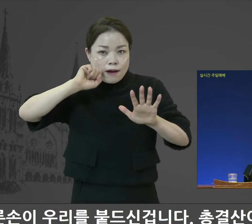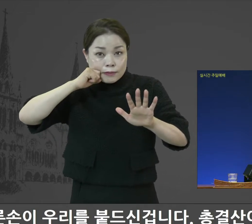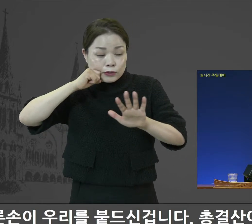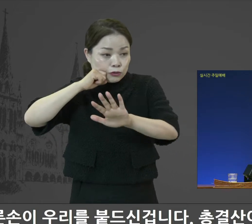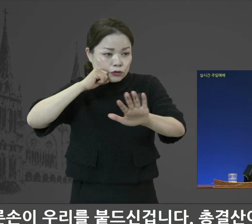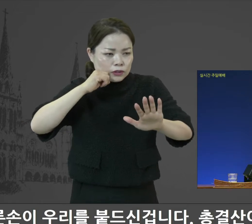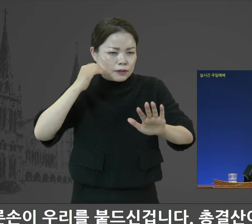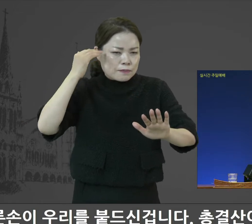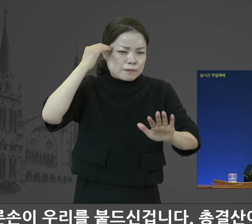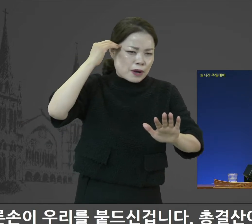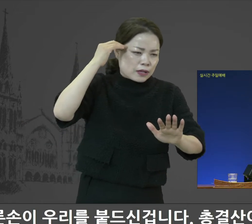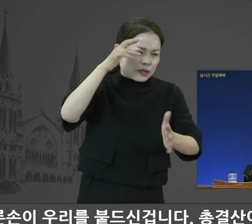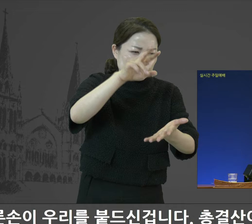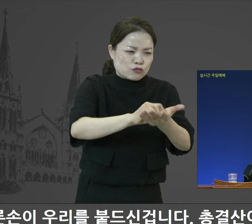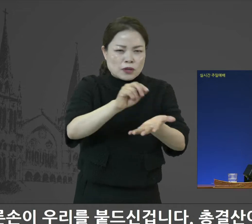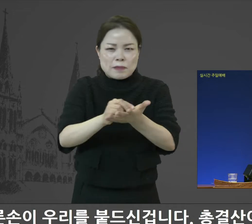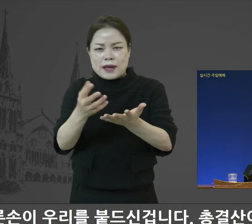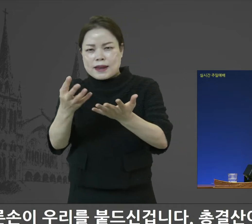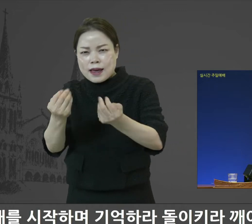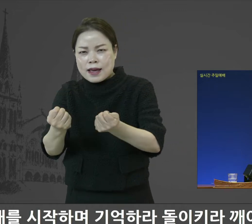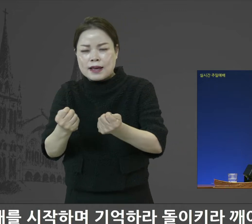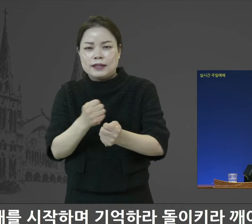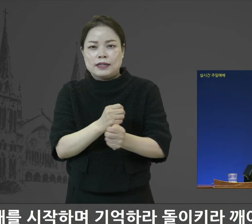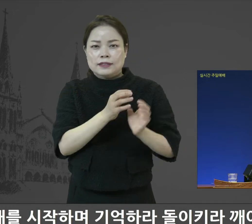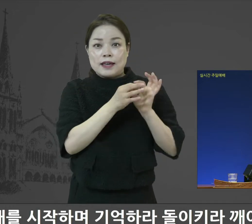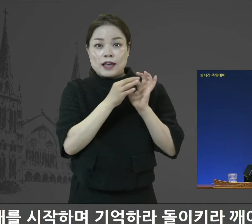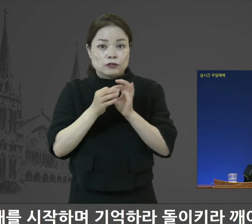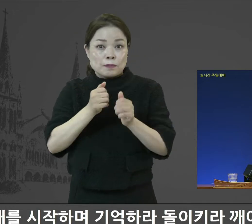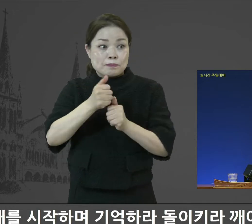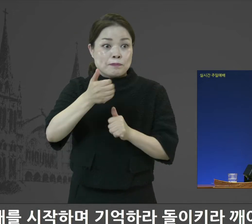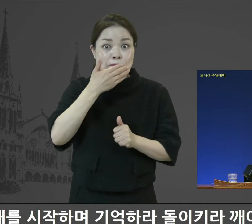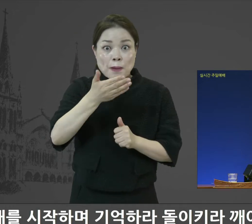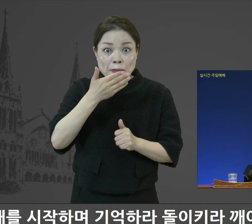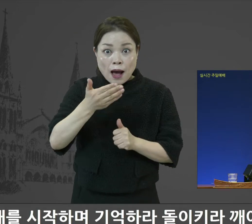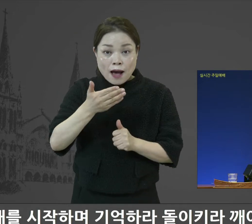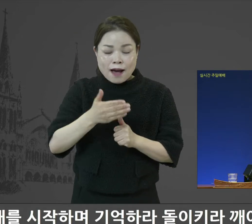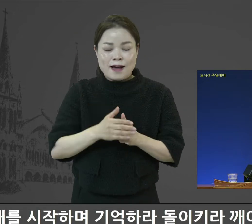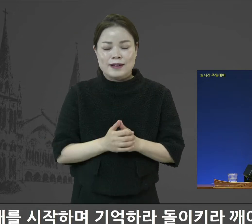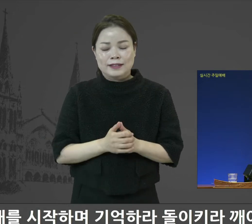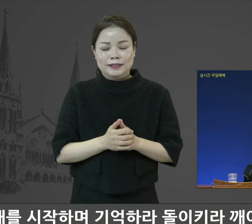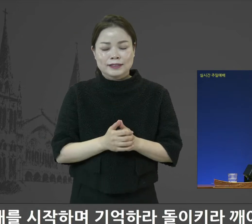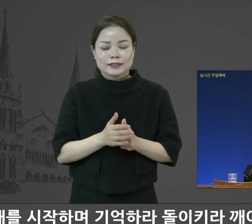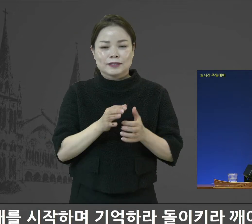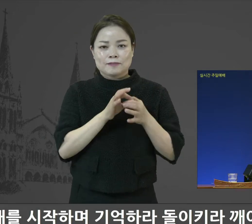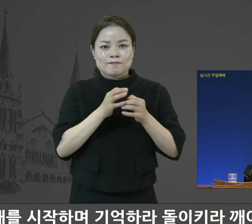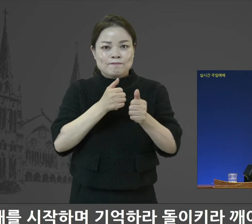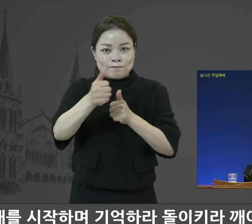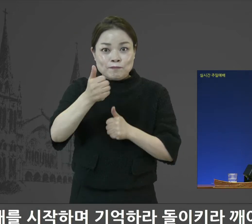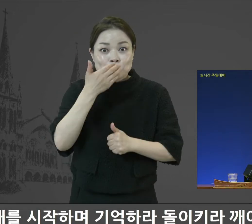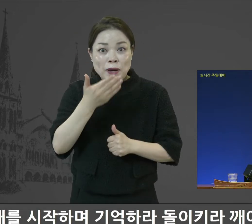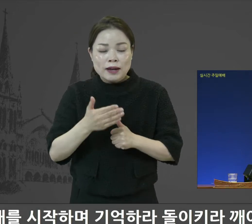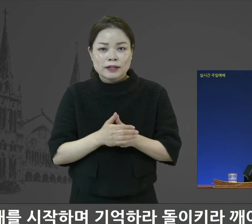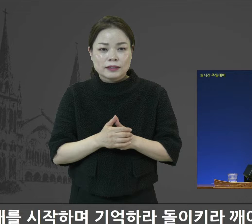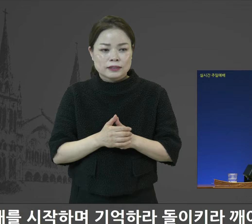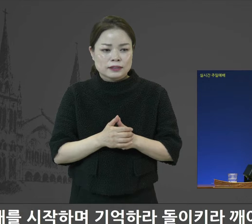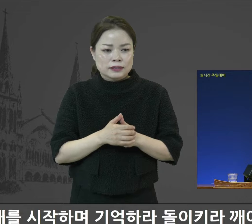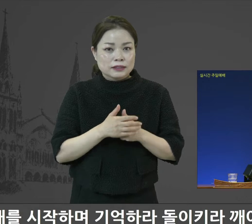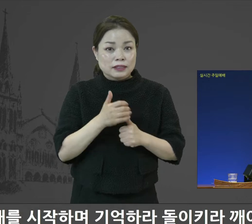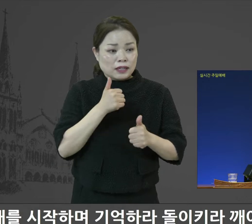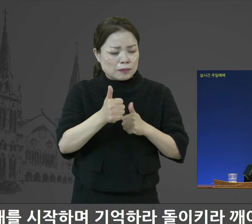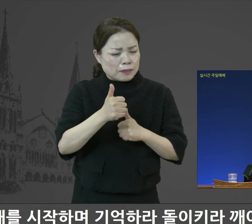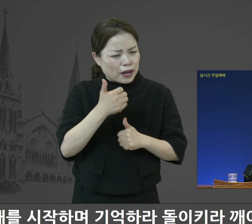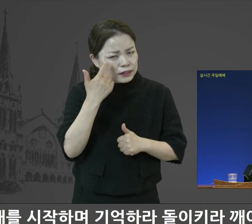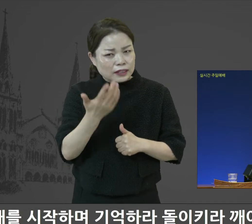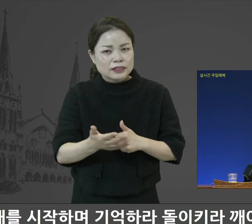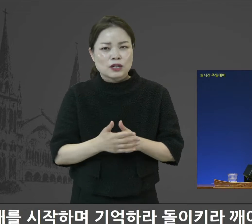우리를 방해하는 수많은 요소들이 있지만 계속해 나가자. Keep going. 계속해 나가자. 그런데 가기만 하면 안 되지